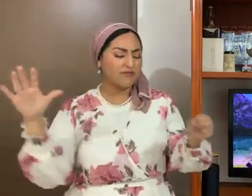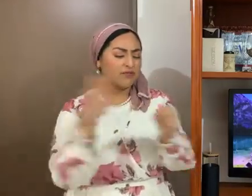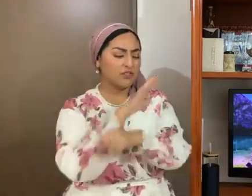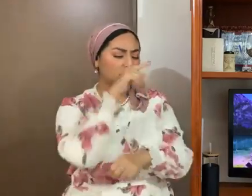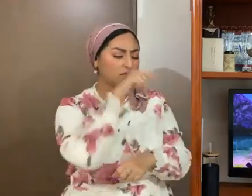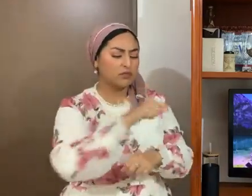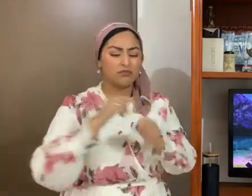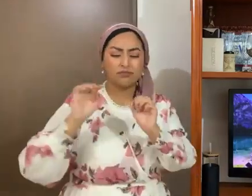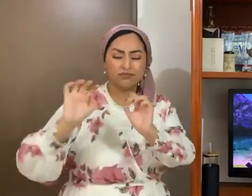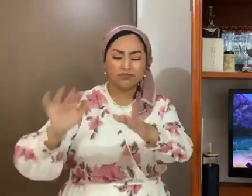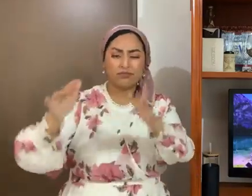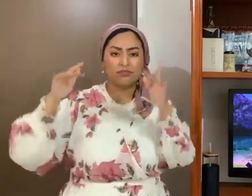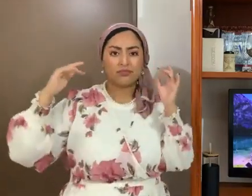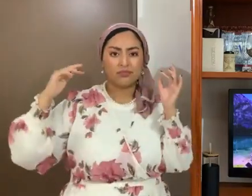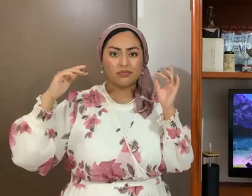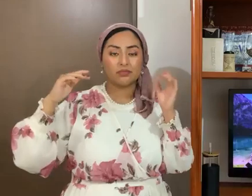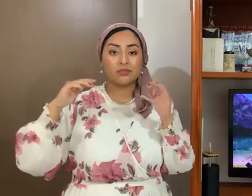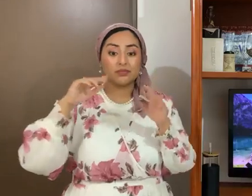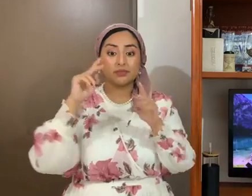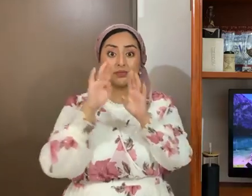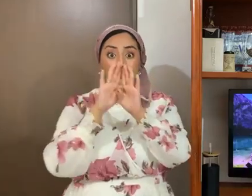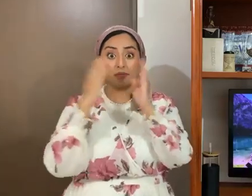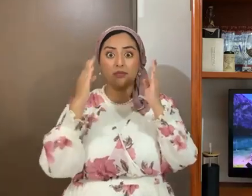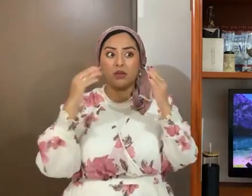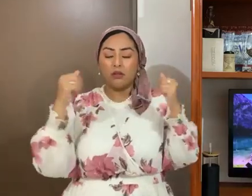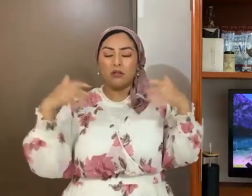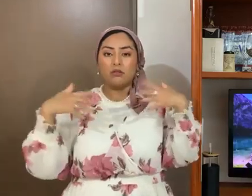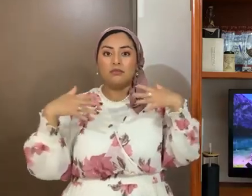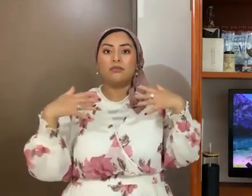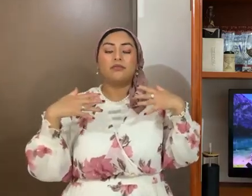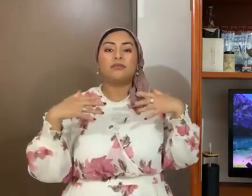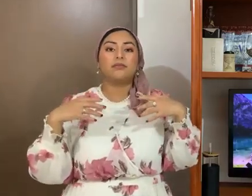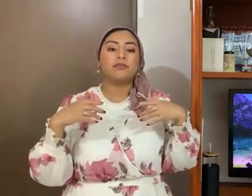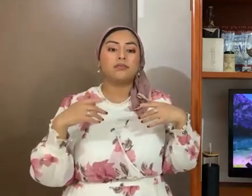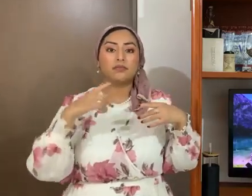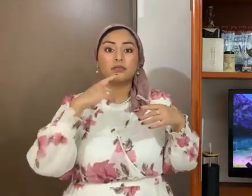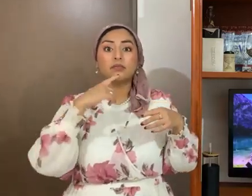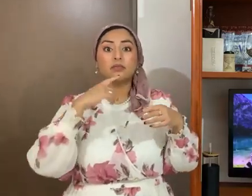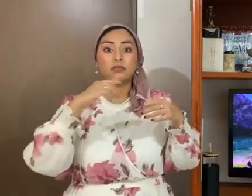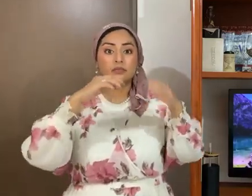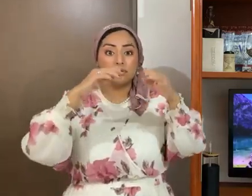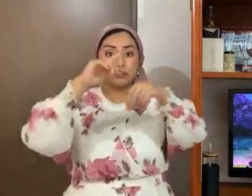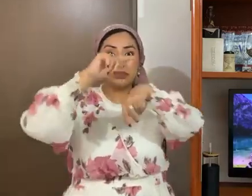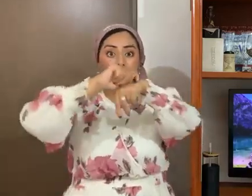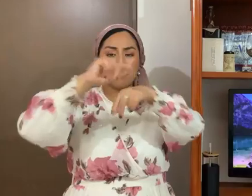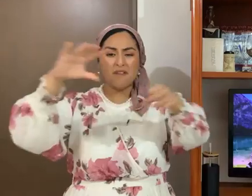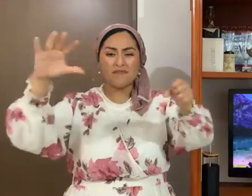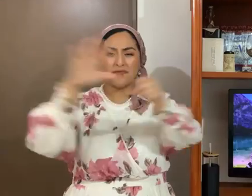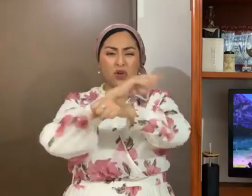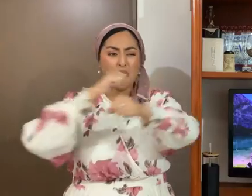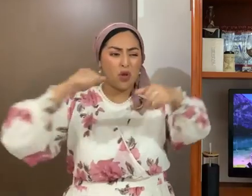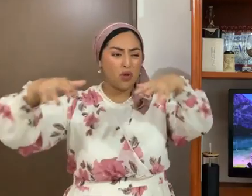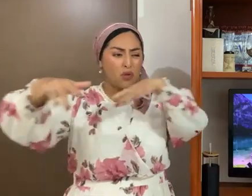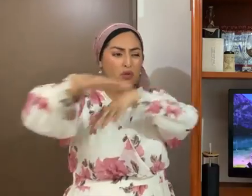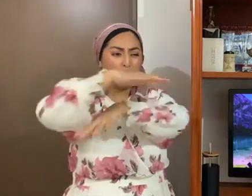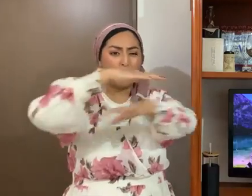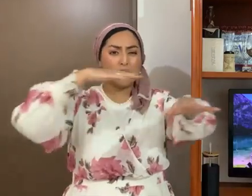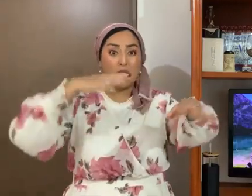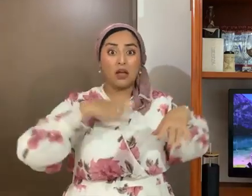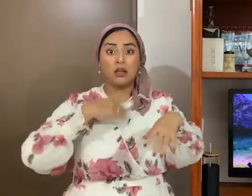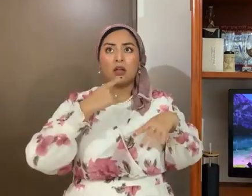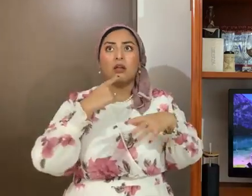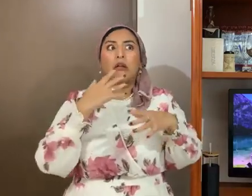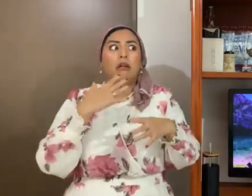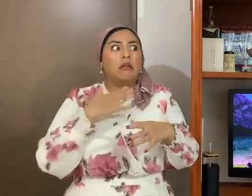esplendor. Y los quiciales de las puertas se estremecieron con la voz que clamaba, y la casa se llenó de humo. Entonces dije, ay de mí que